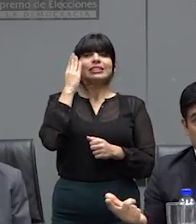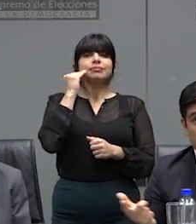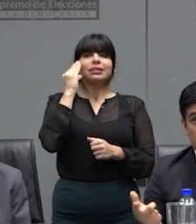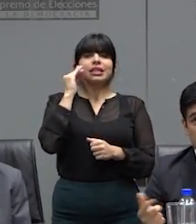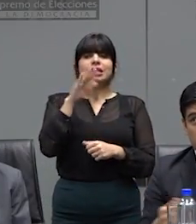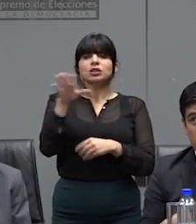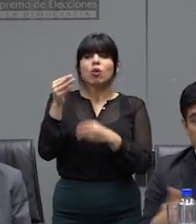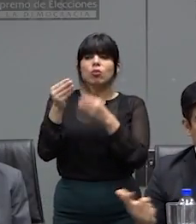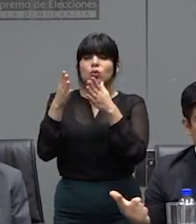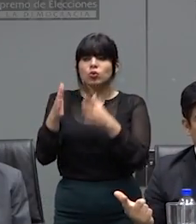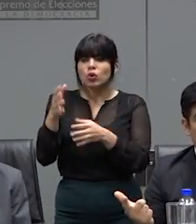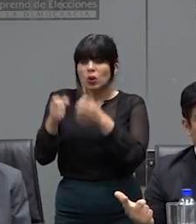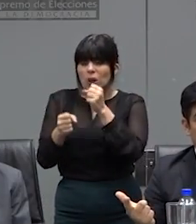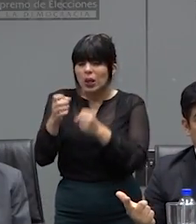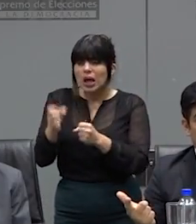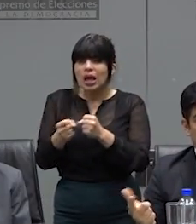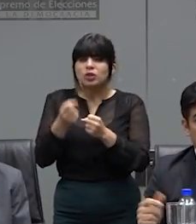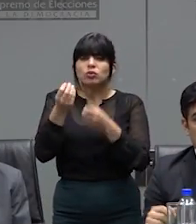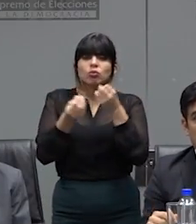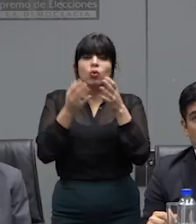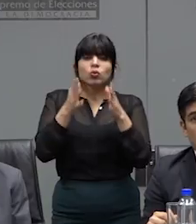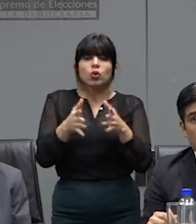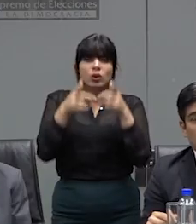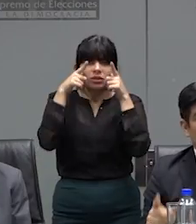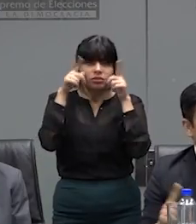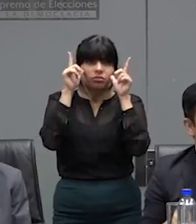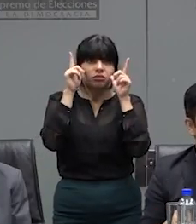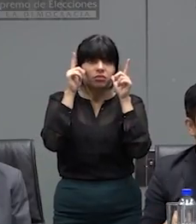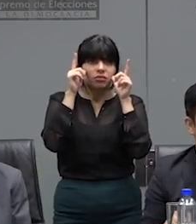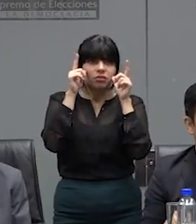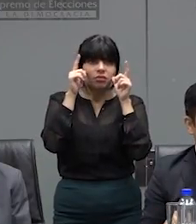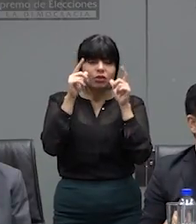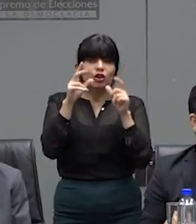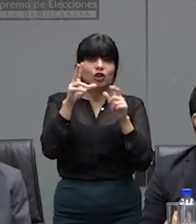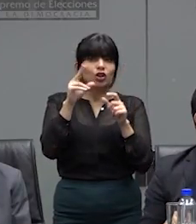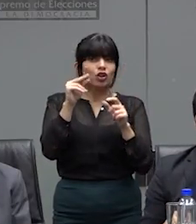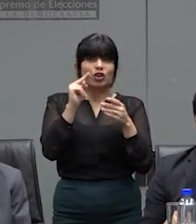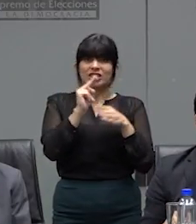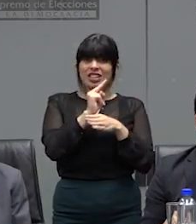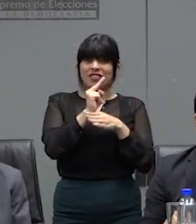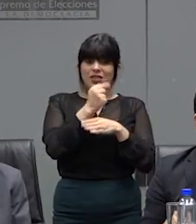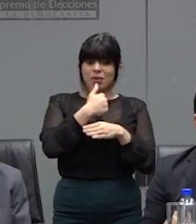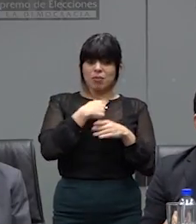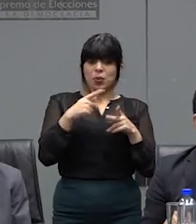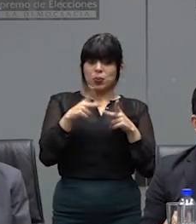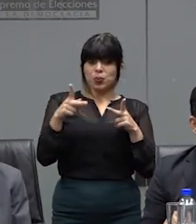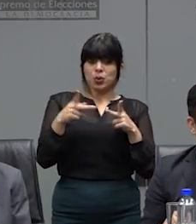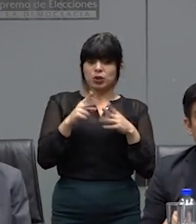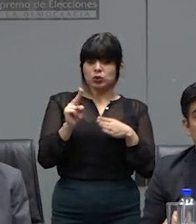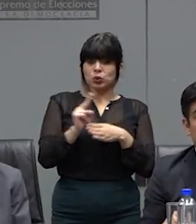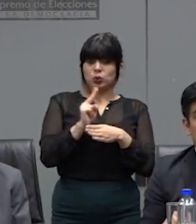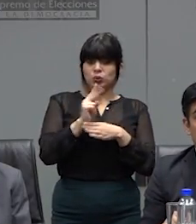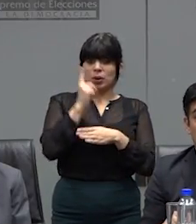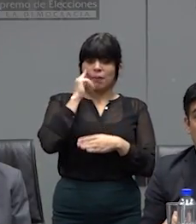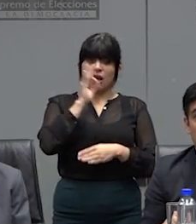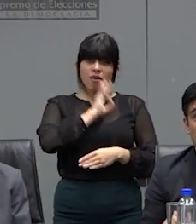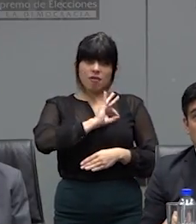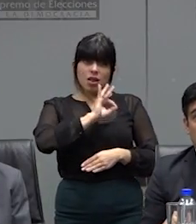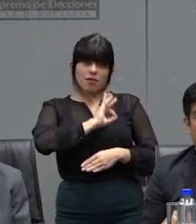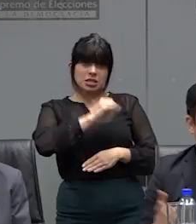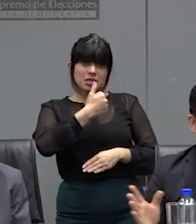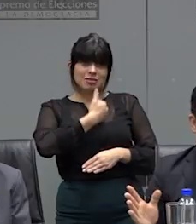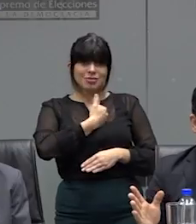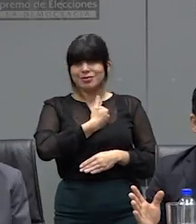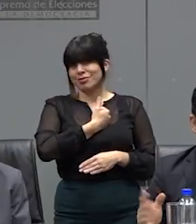productores lecheros y nuestros productores ganaderos. No así en que él va a usar su cargo para beneficiarse. En el